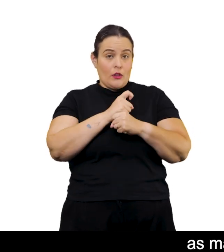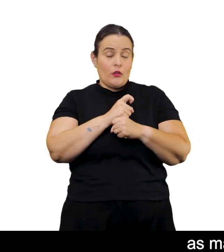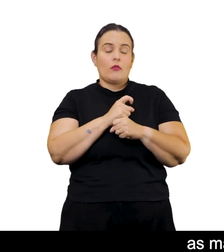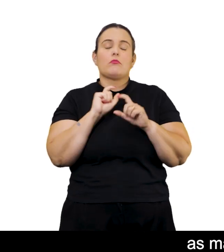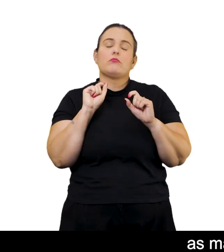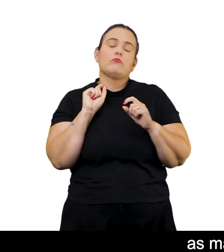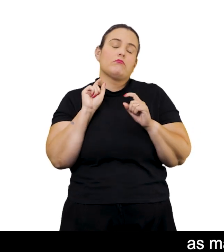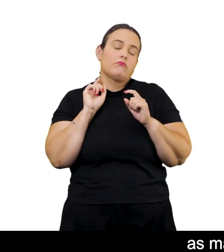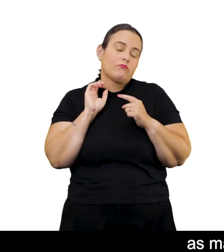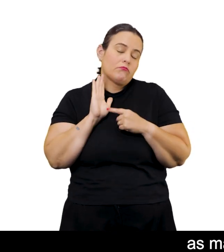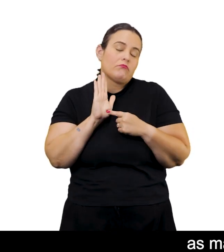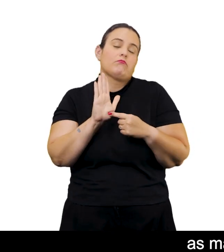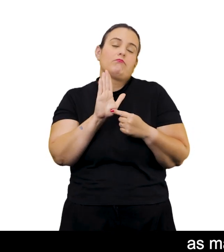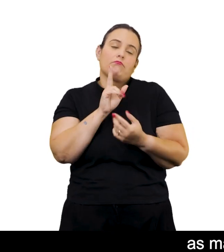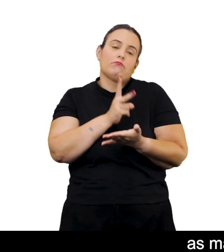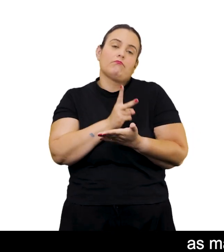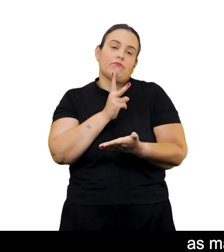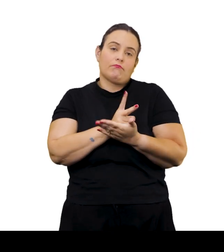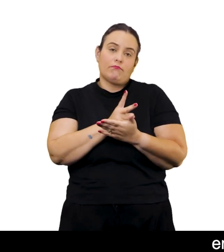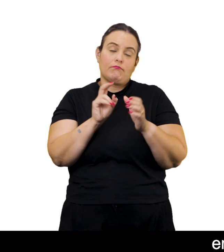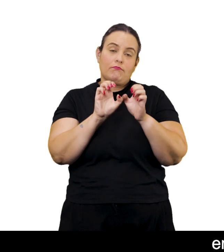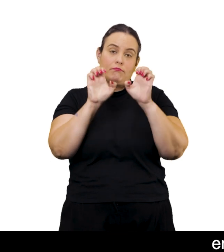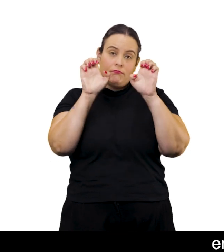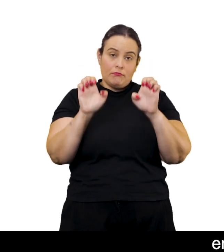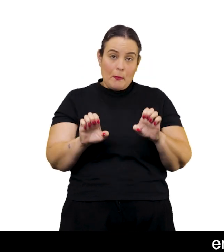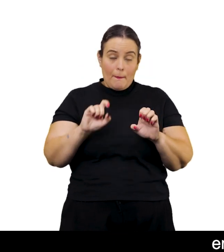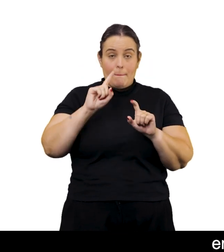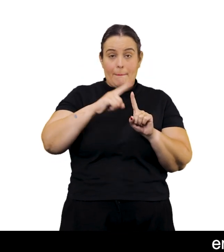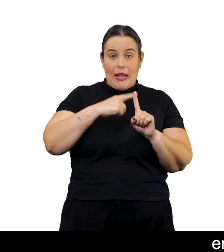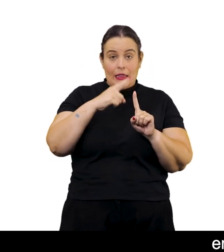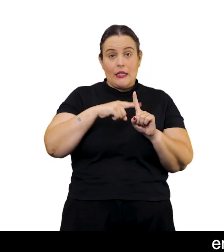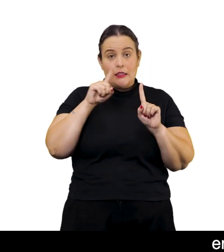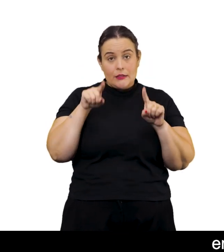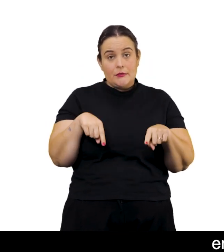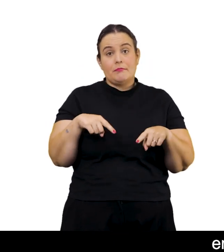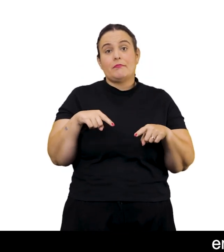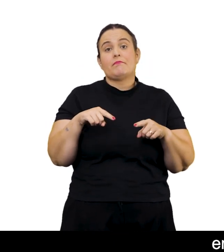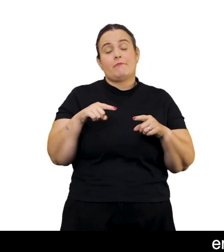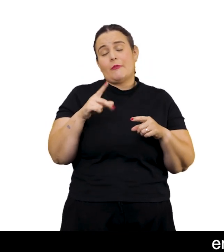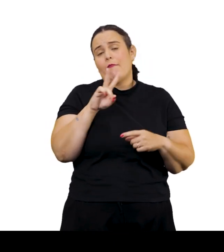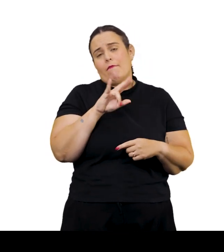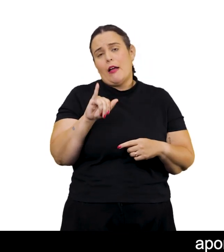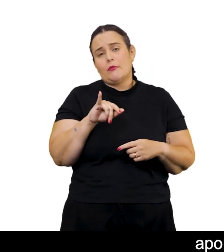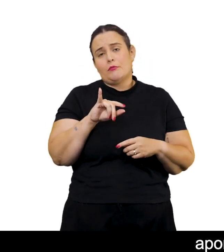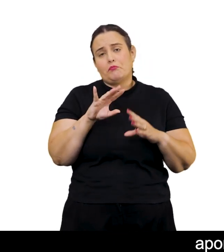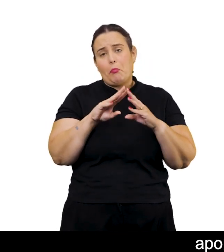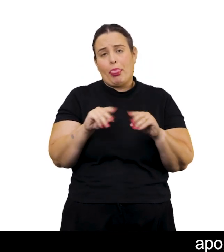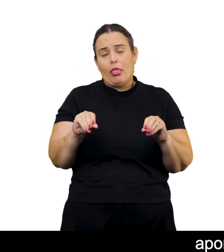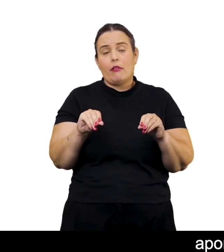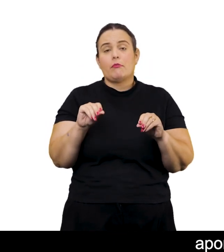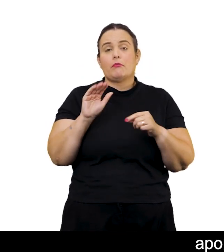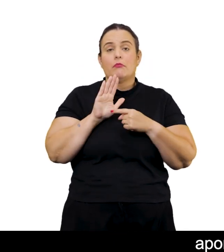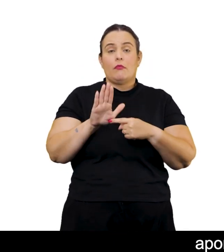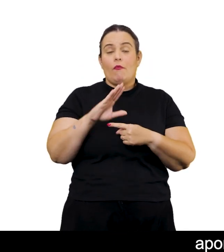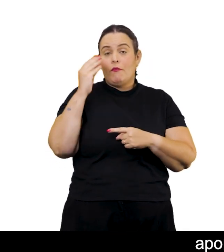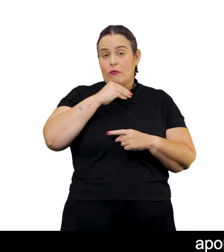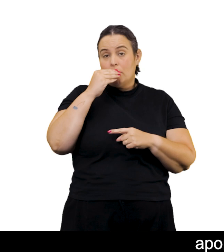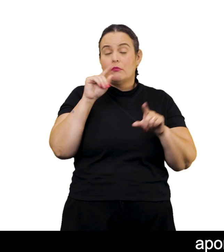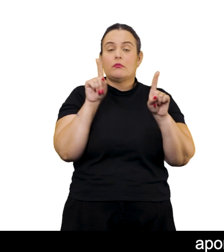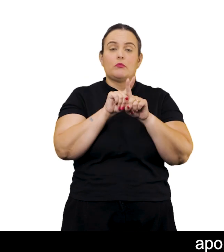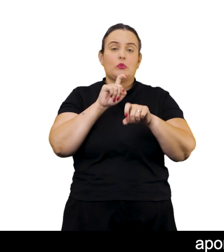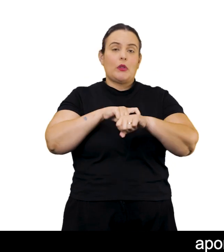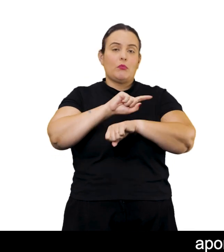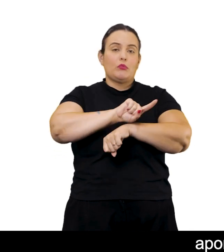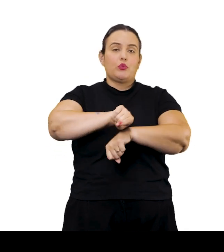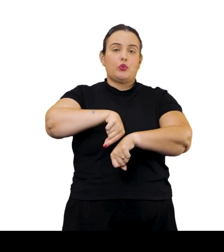rígidas sugerem permanência e estrutura, enquanto as bananas, com sua natureza perecível, apontam para a fragilidade e